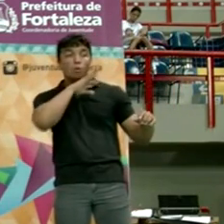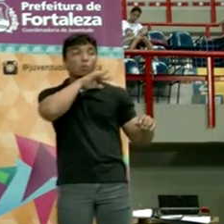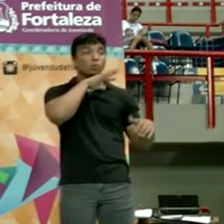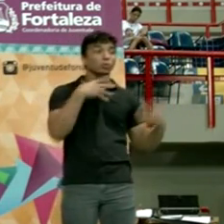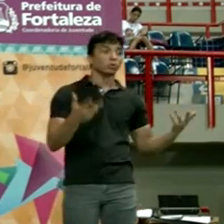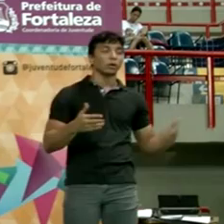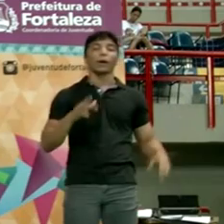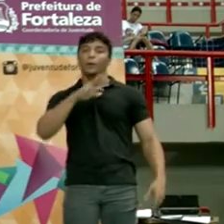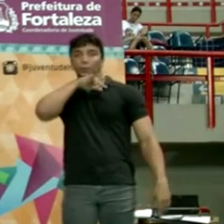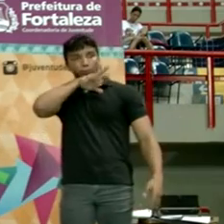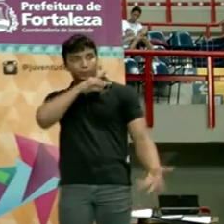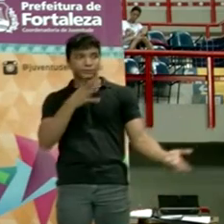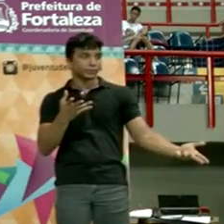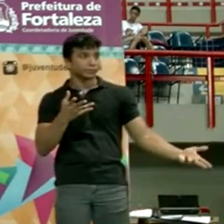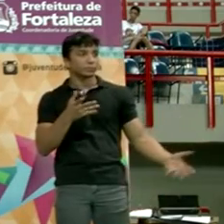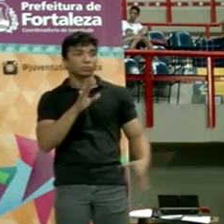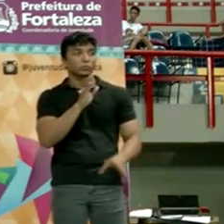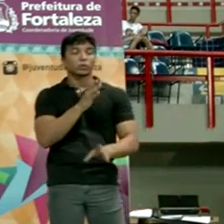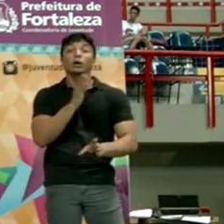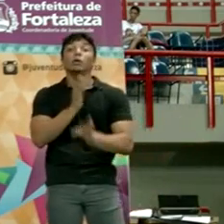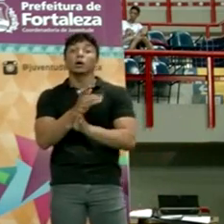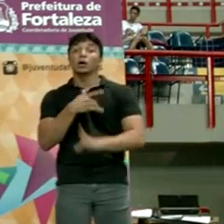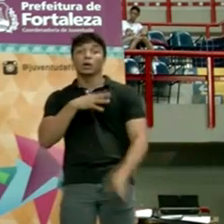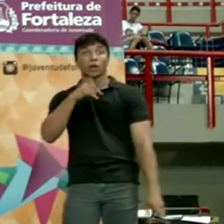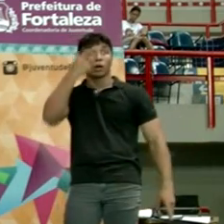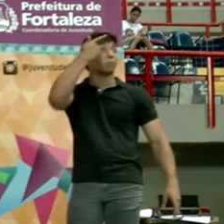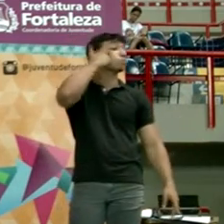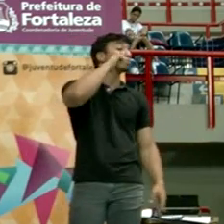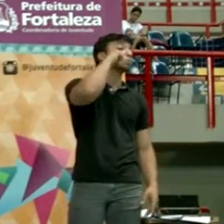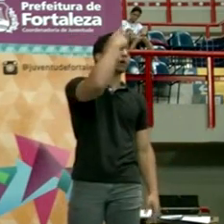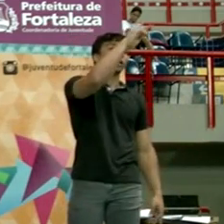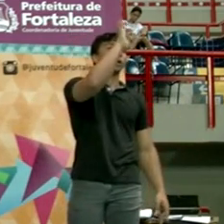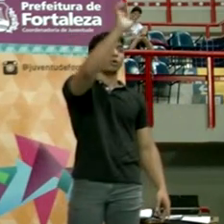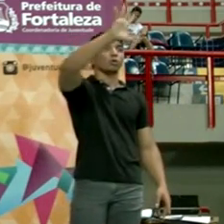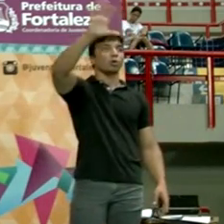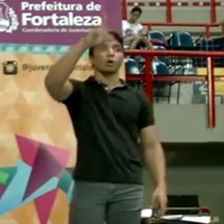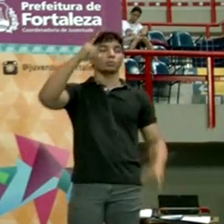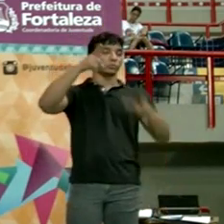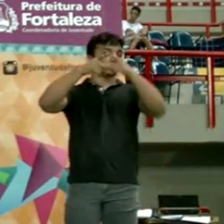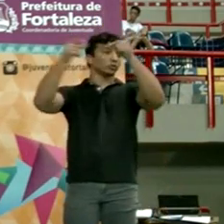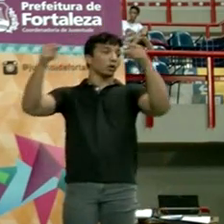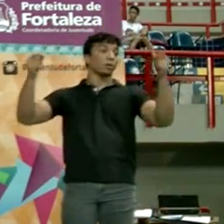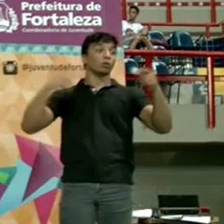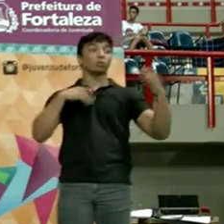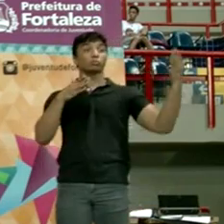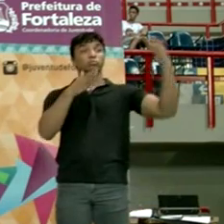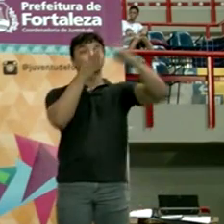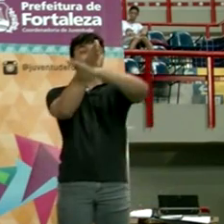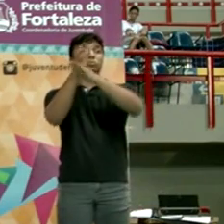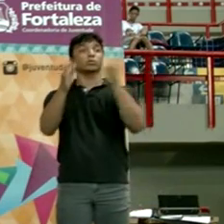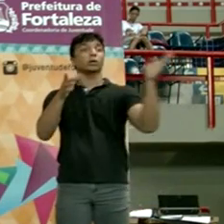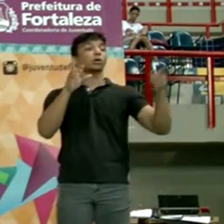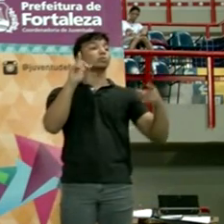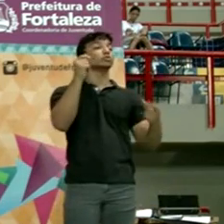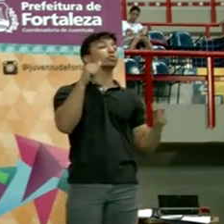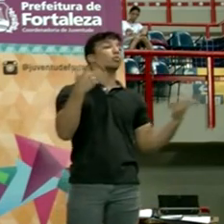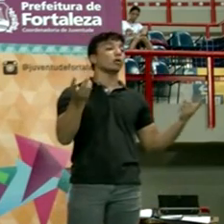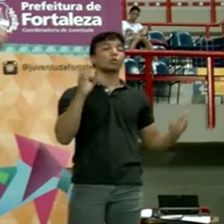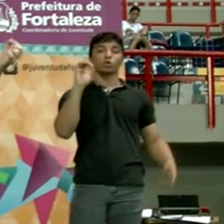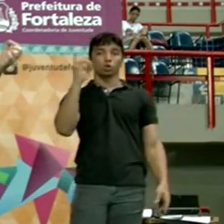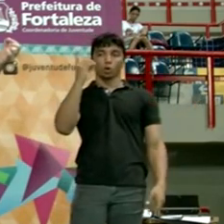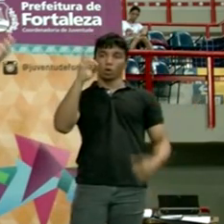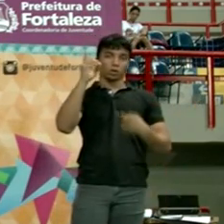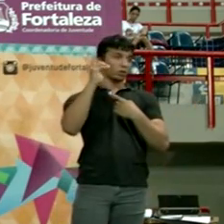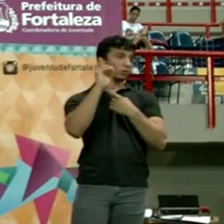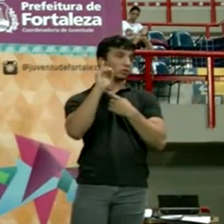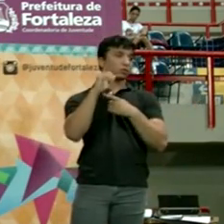ruim? É ruim, não é? Porque lá nos Estados Unidos, na Europa, no Japão, eu vou ter que viajar com que moeda? Com